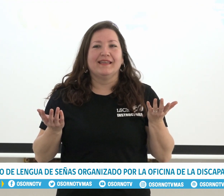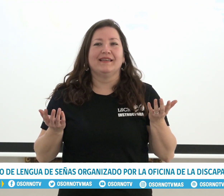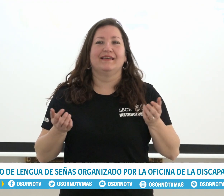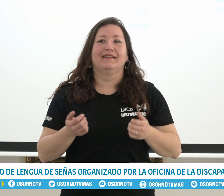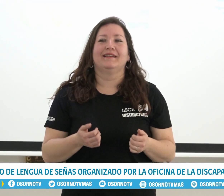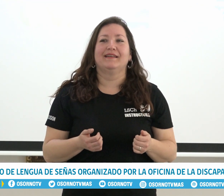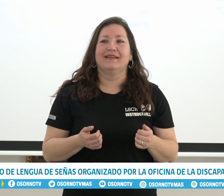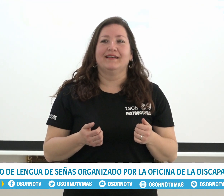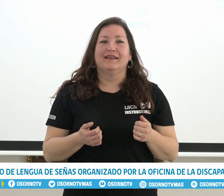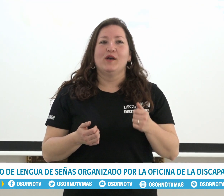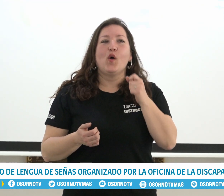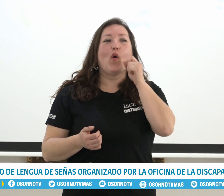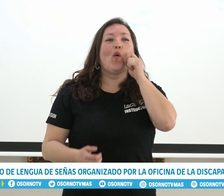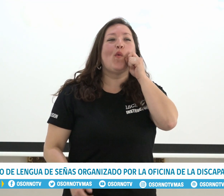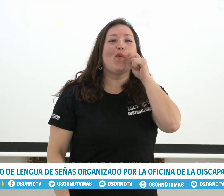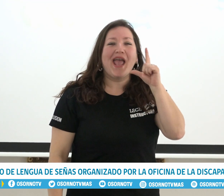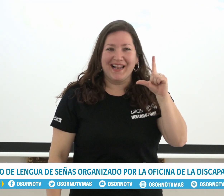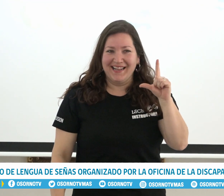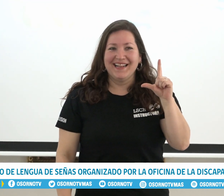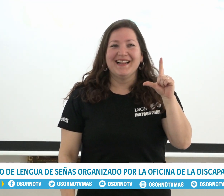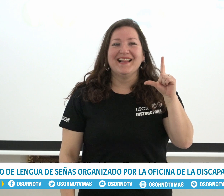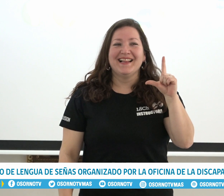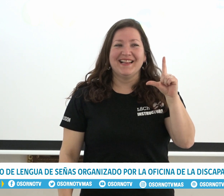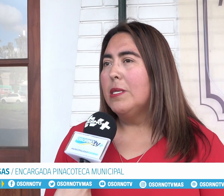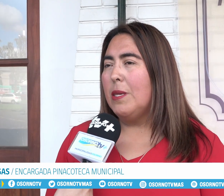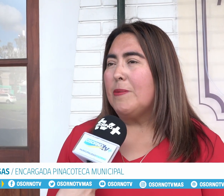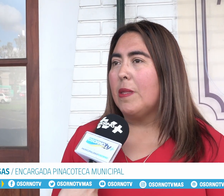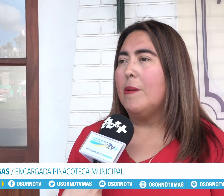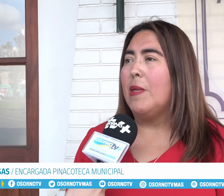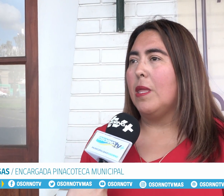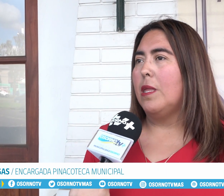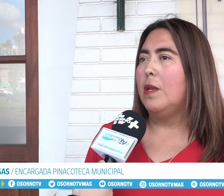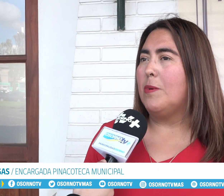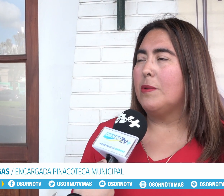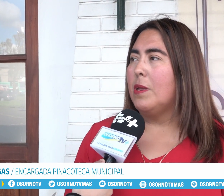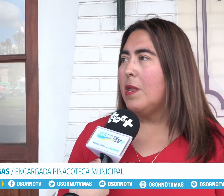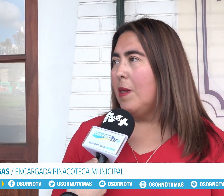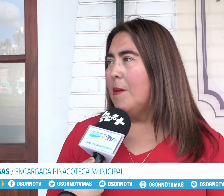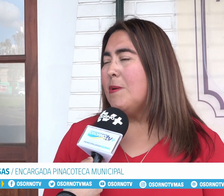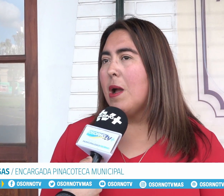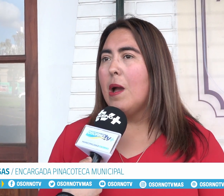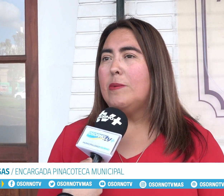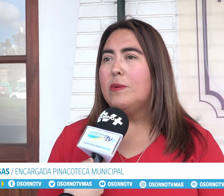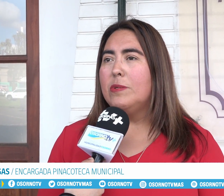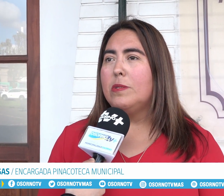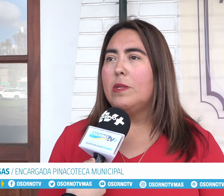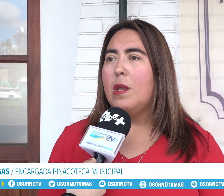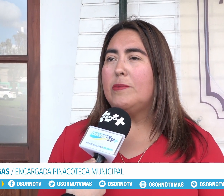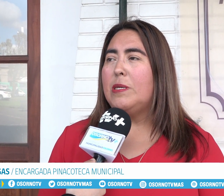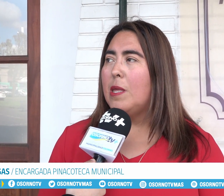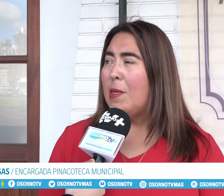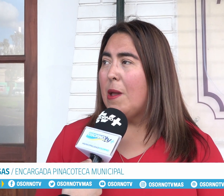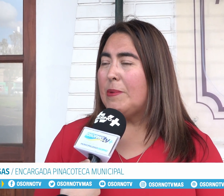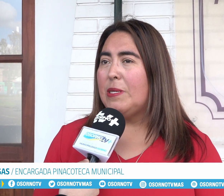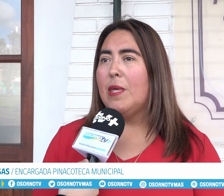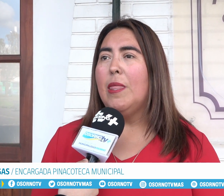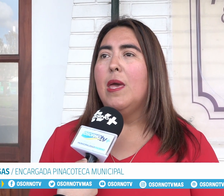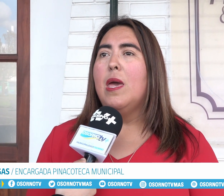línea de hacer de osorno una ciudad mucho más inclusiva sí efectivamente Este es el cuarto taller que llevamos a cabo con la oficina de la discapacidad acá